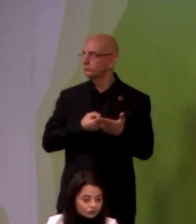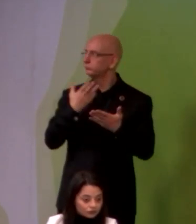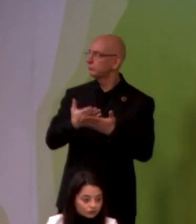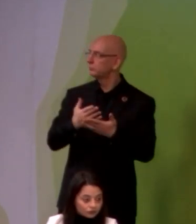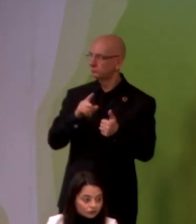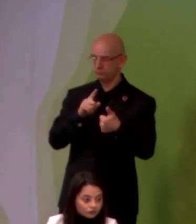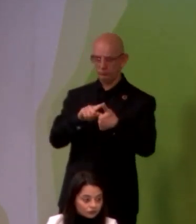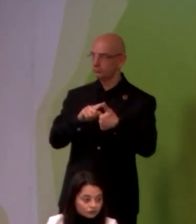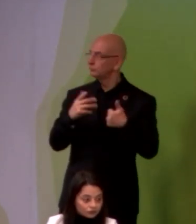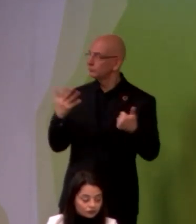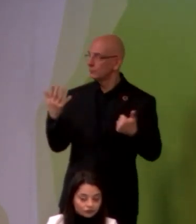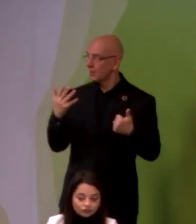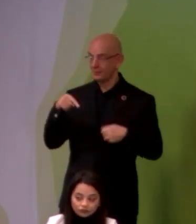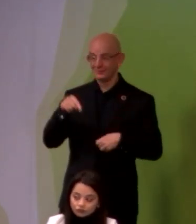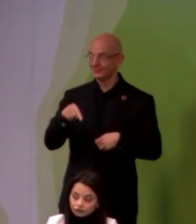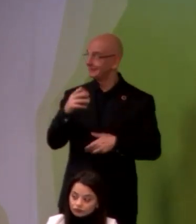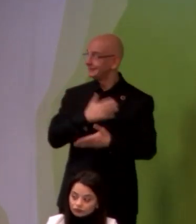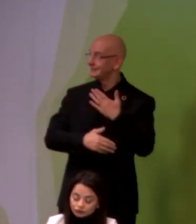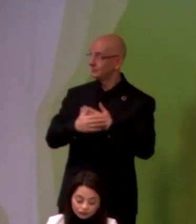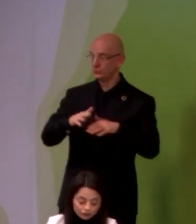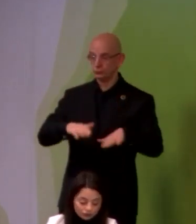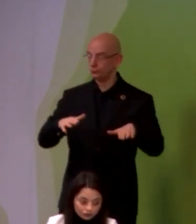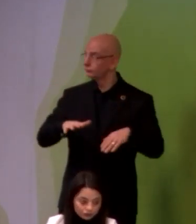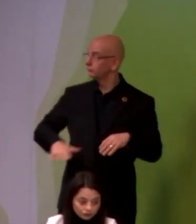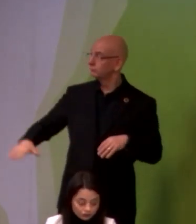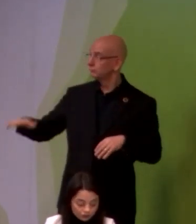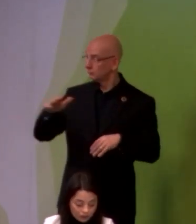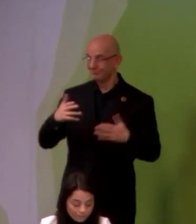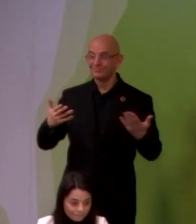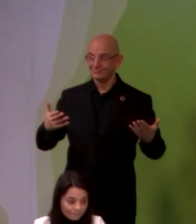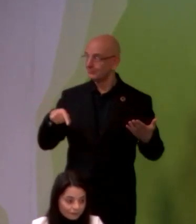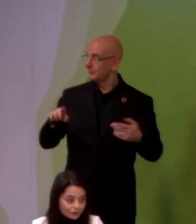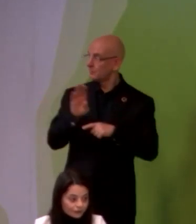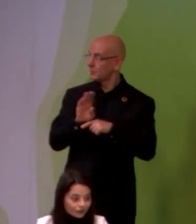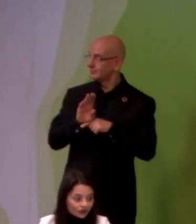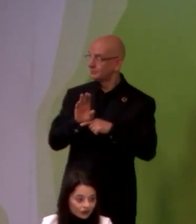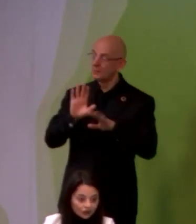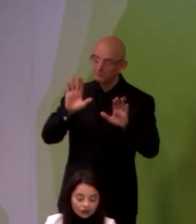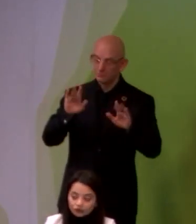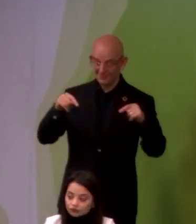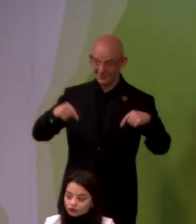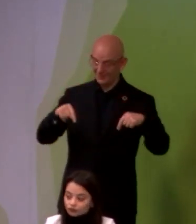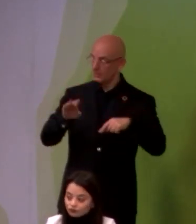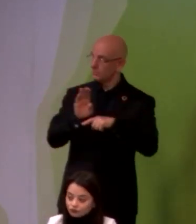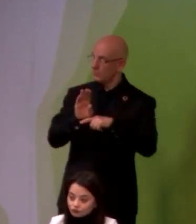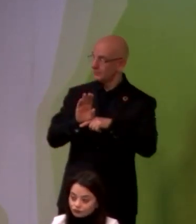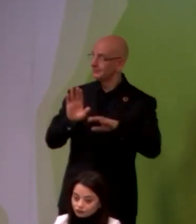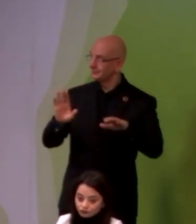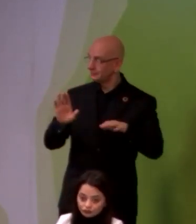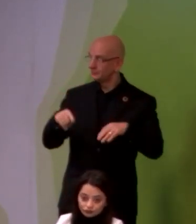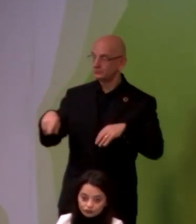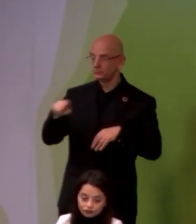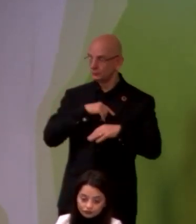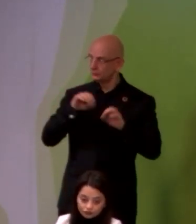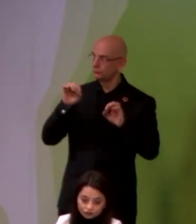vais vous partager le point principal. Éducation chez les enfants handicapés au Burundi. Bien que le Burundi se